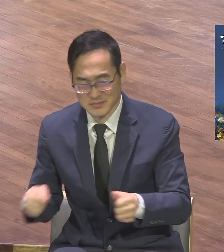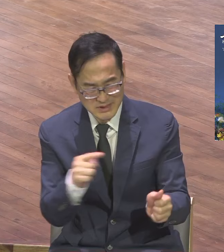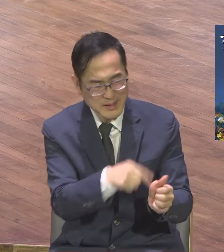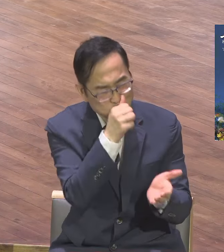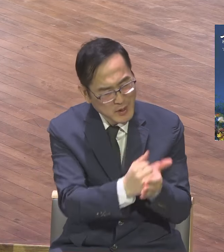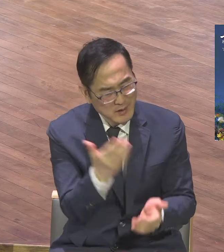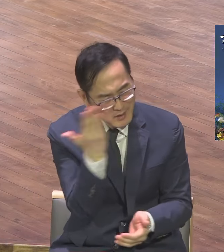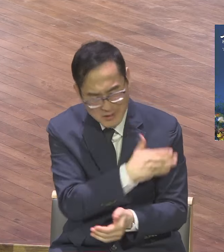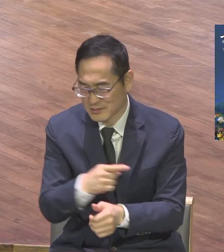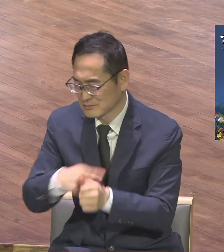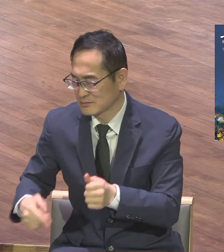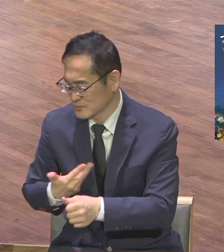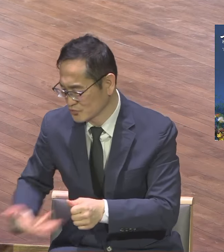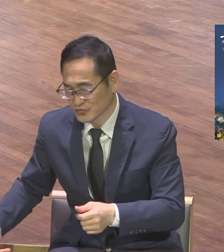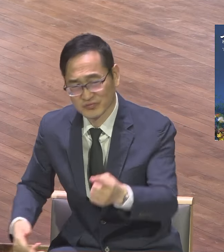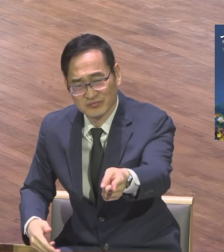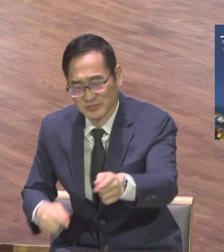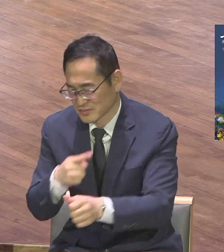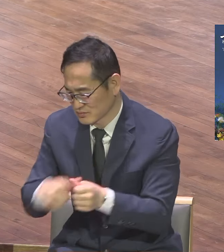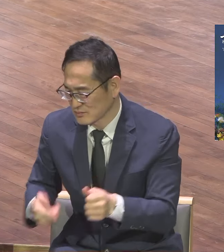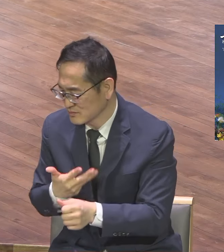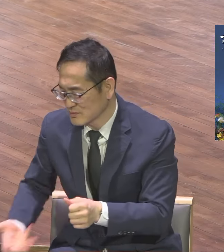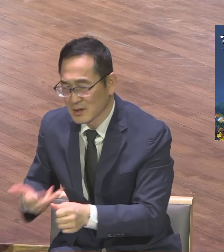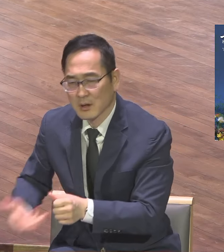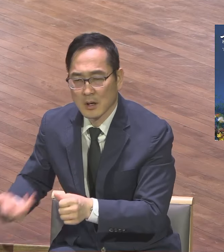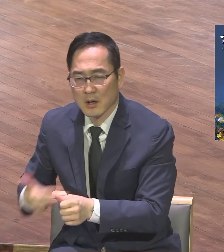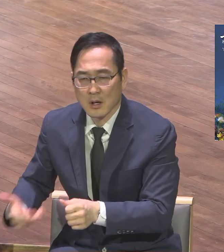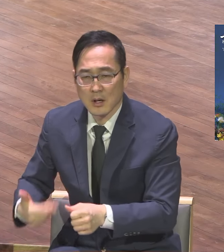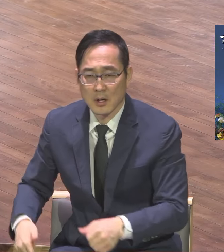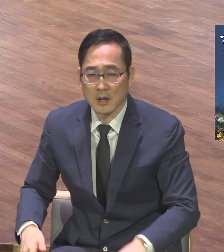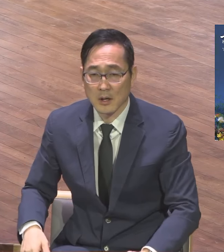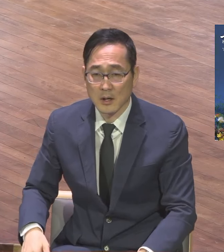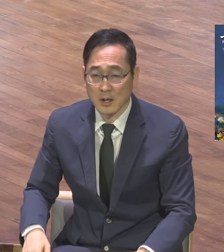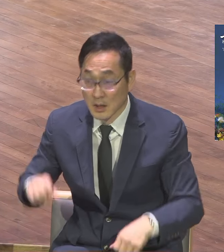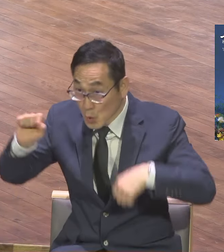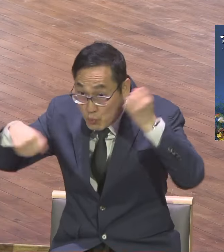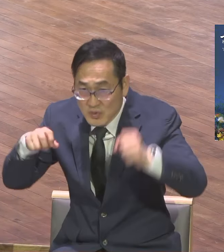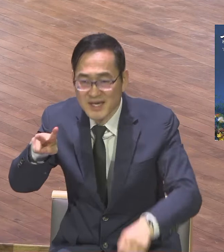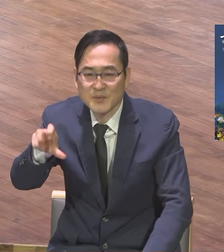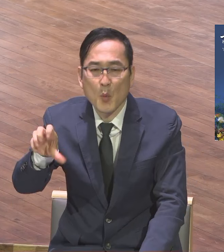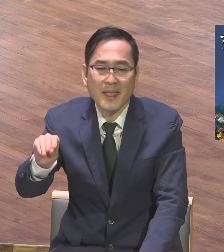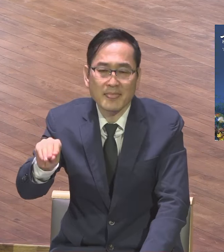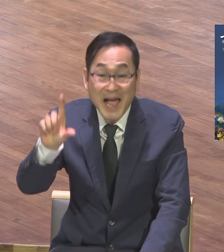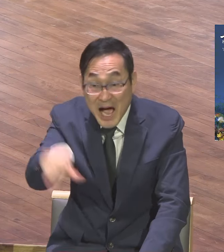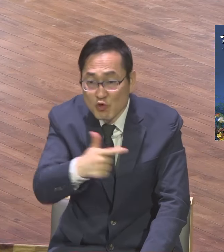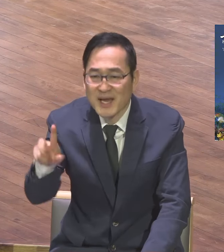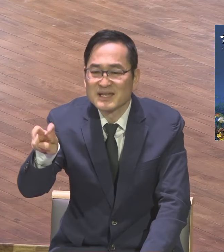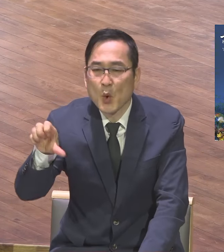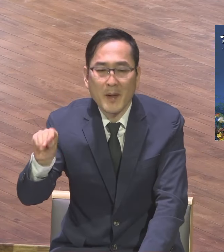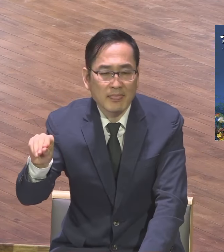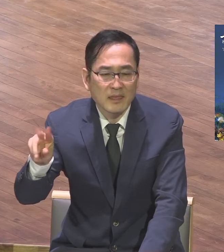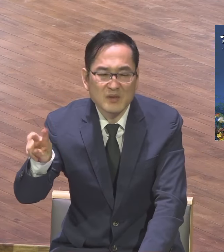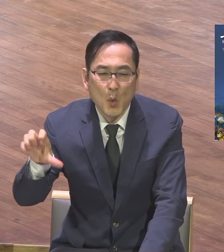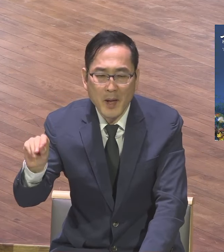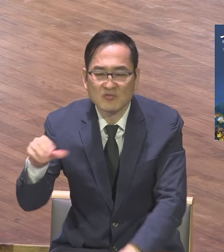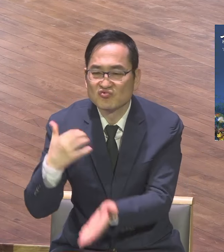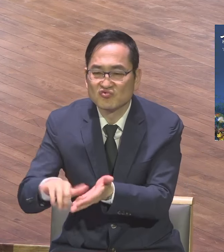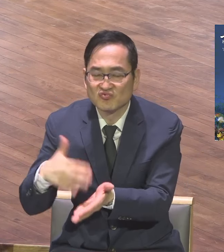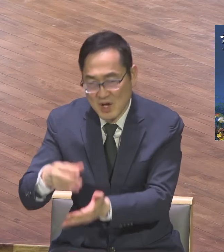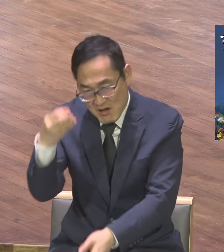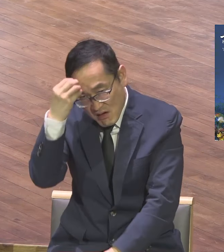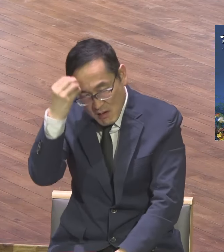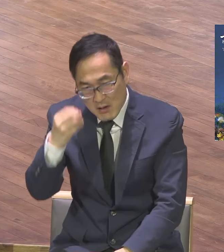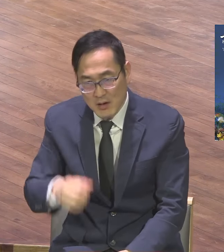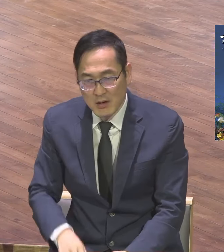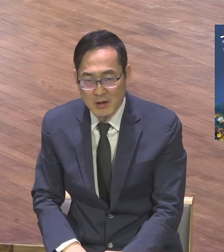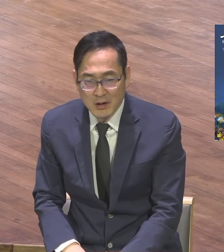때가 요세푸스 학자 당시 말에 의하면 25만 마리 하루에 막. 그러면 양의 피가 한 양 한